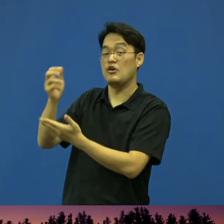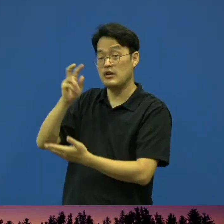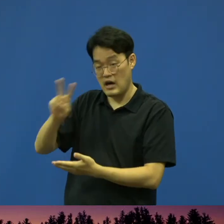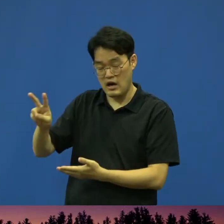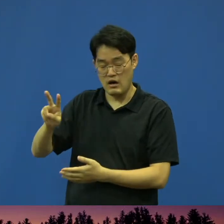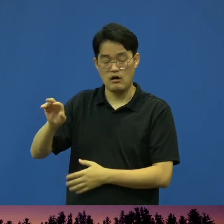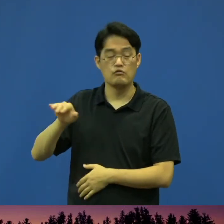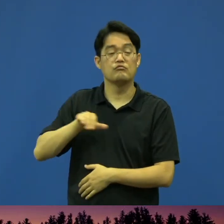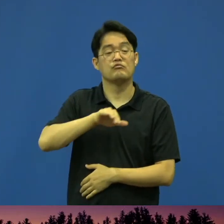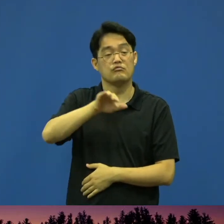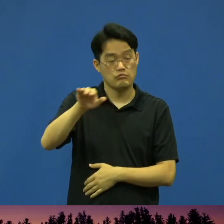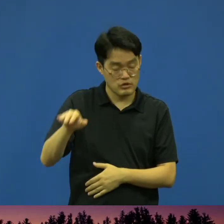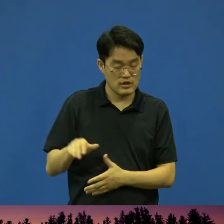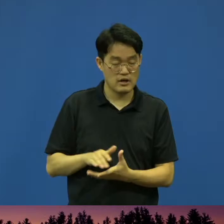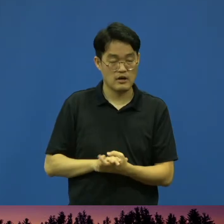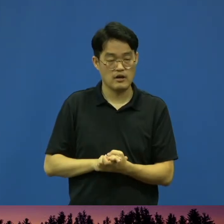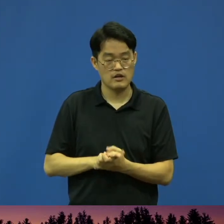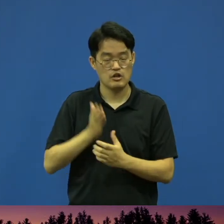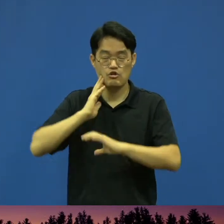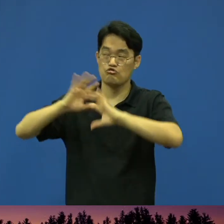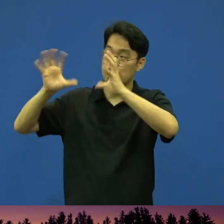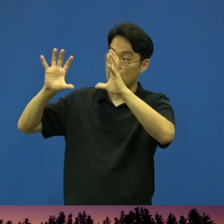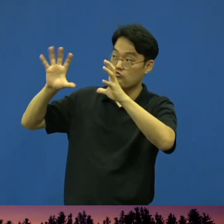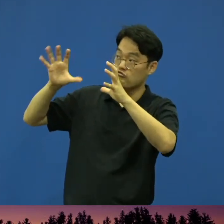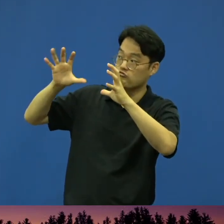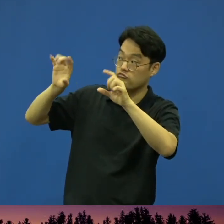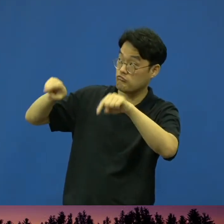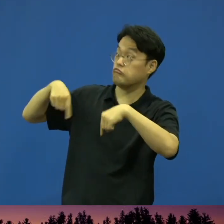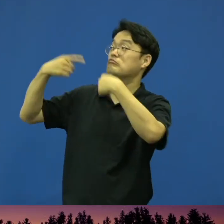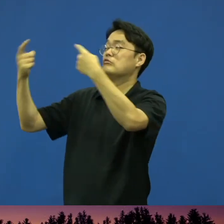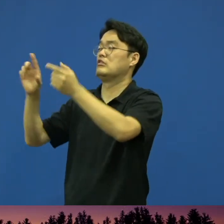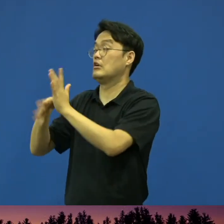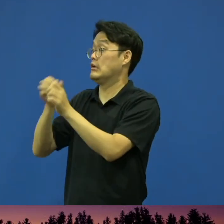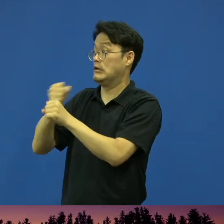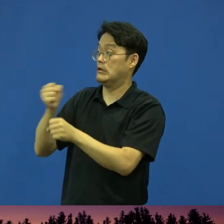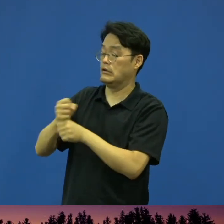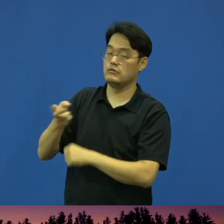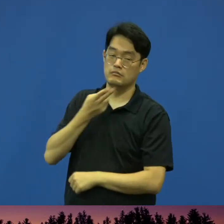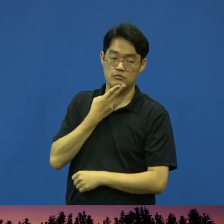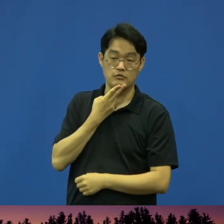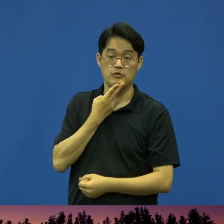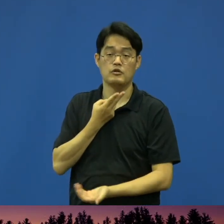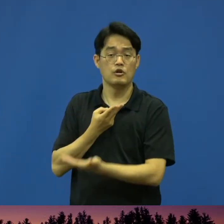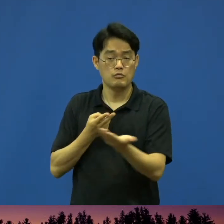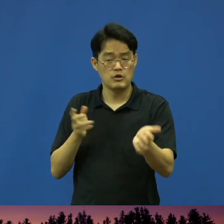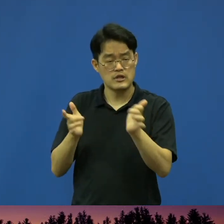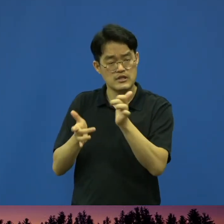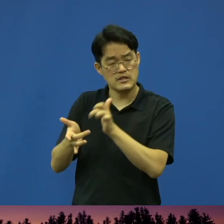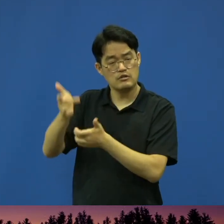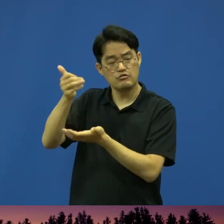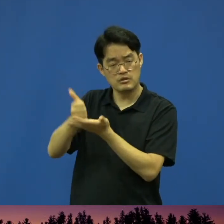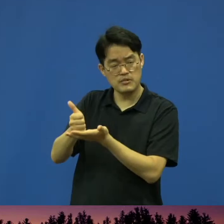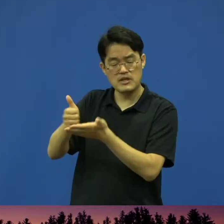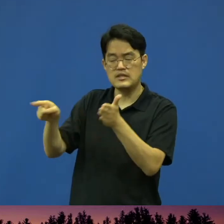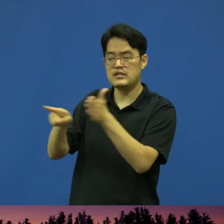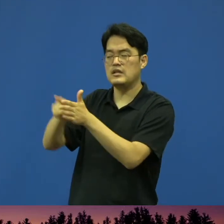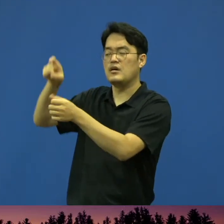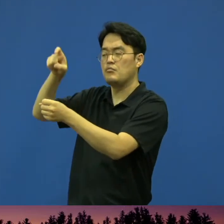신앙생활의 목적은 무엇입니까? 여러분, 예수 그리스도가 되어야 합니다. 여러분의 신앙의